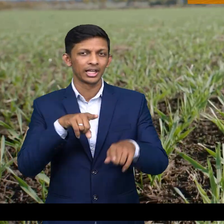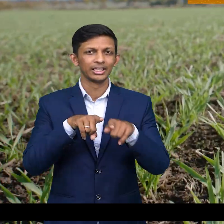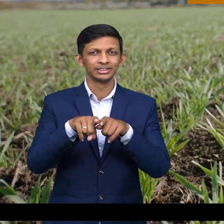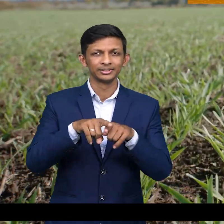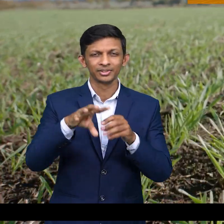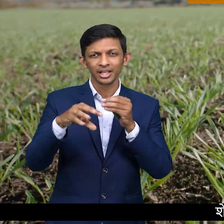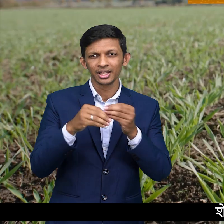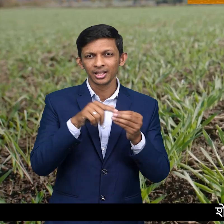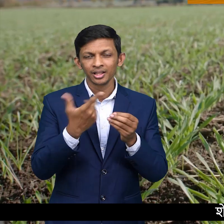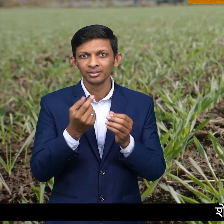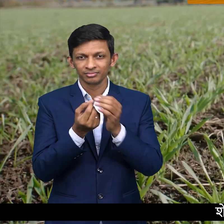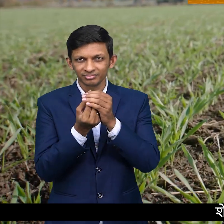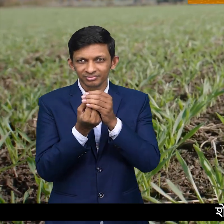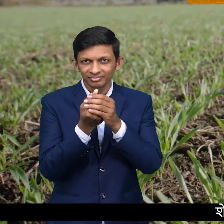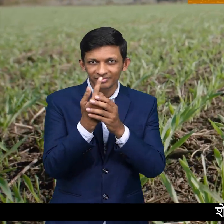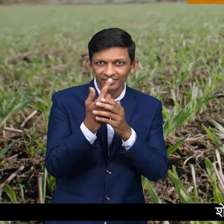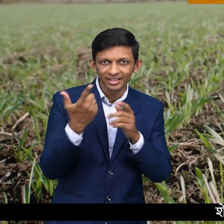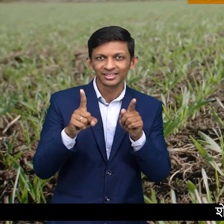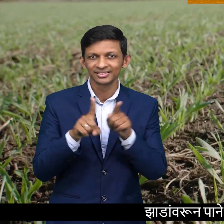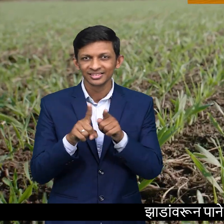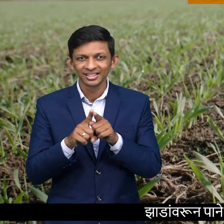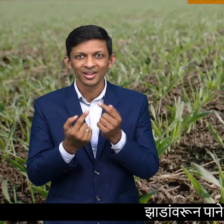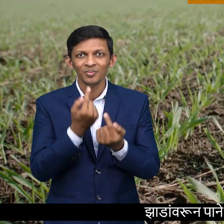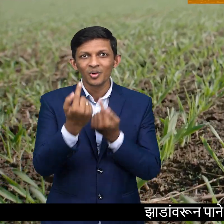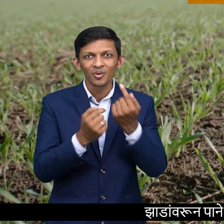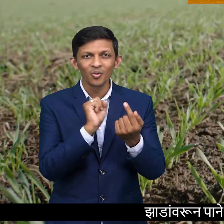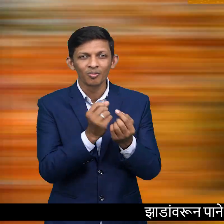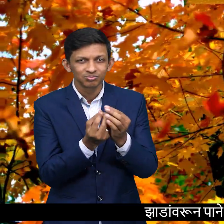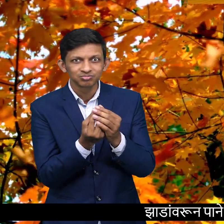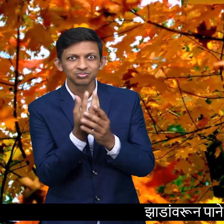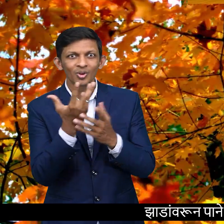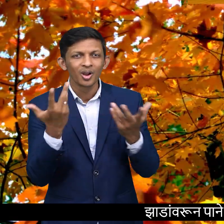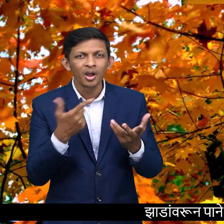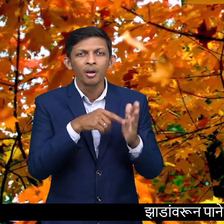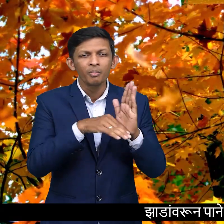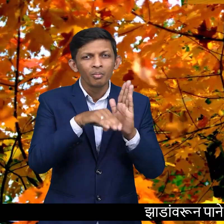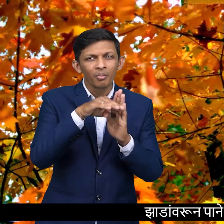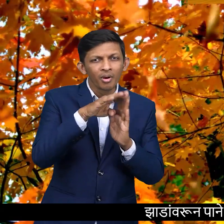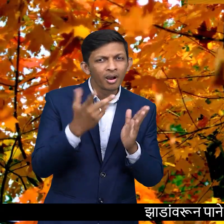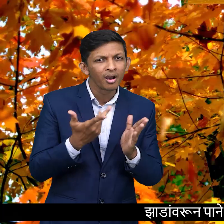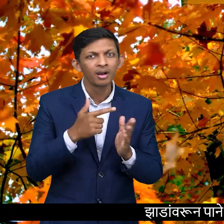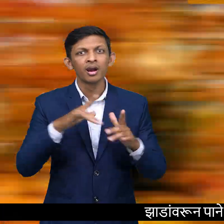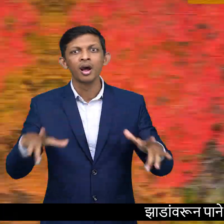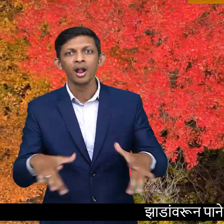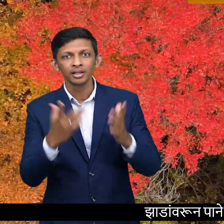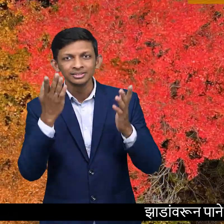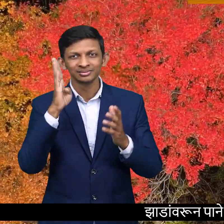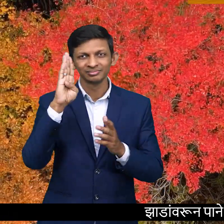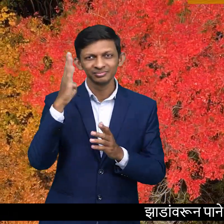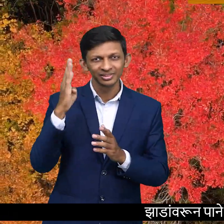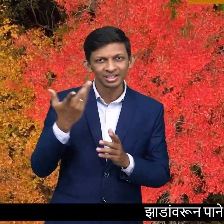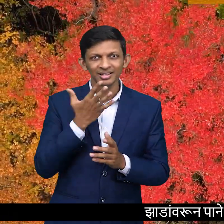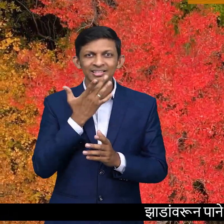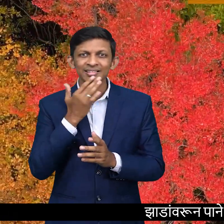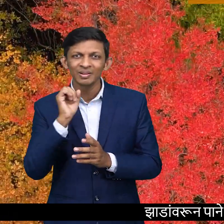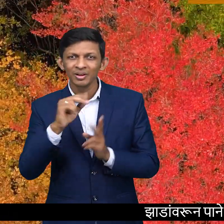उदाहरणार्थ, शेतात पिके उगवतात, झाडांवरून पाने गळतात आणि पानांचा रंग